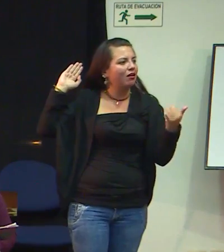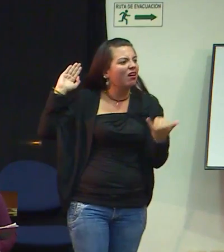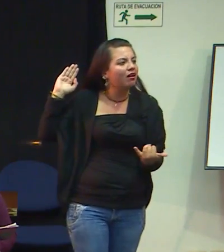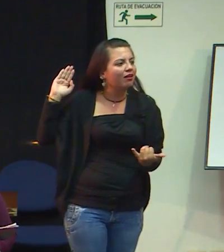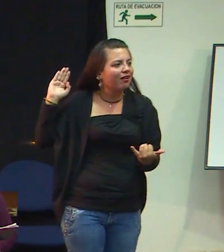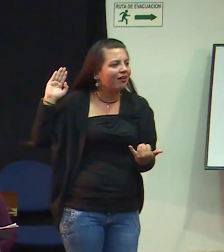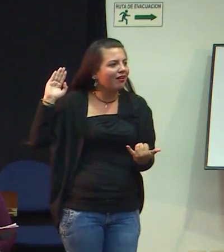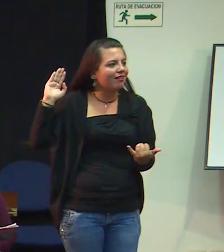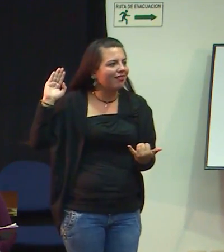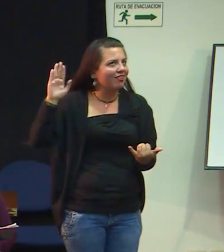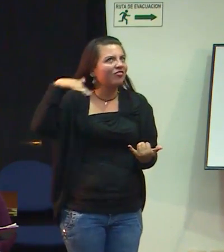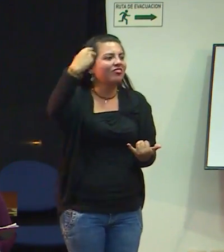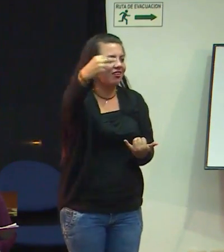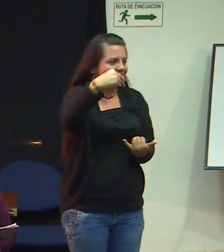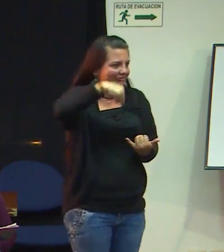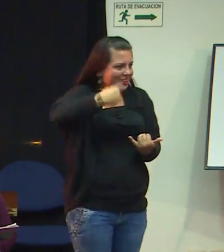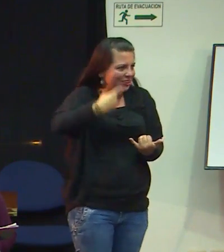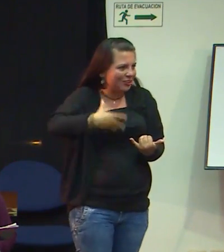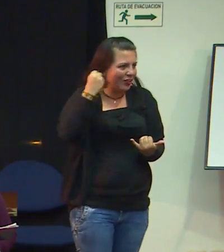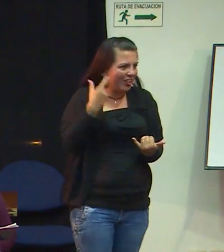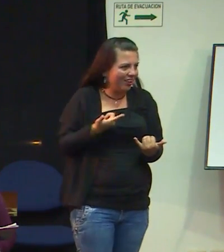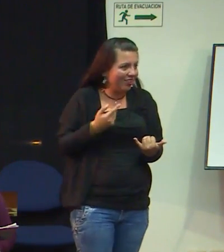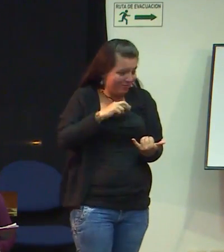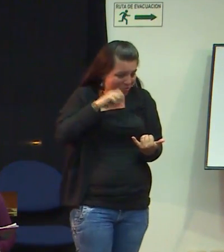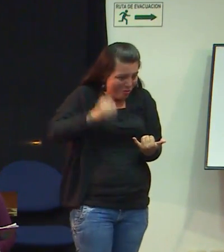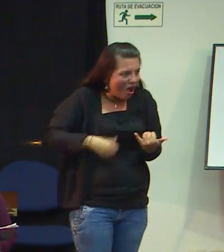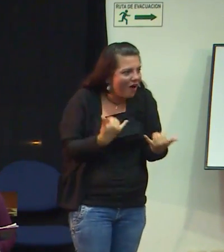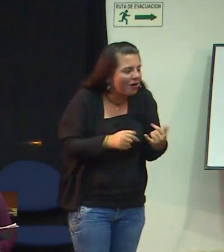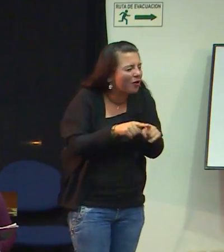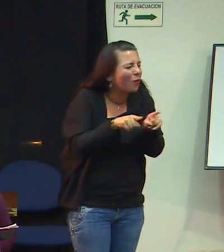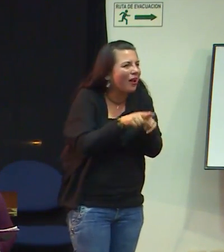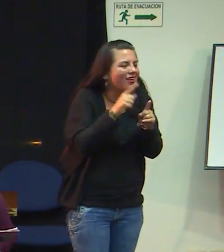y nosotros tenemos la posibilidad, pues, de escribir en este